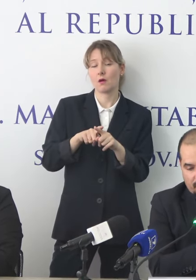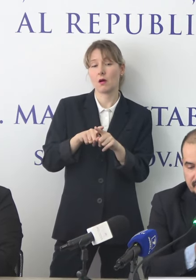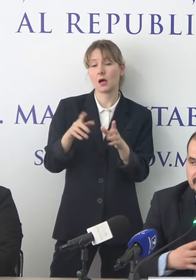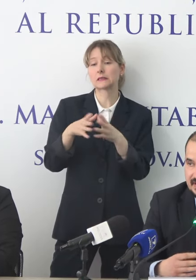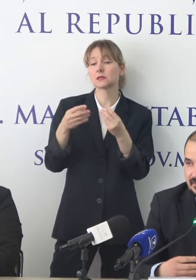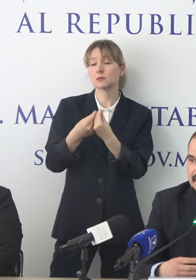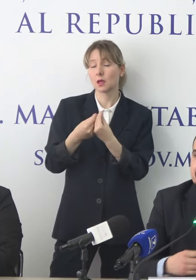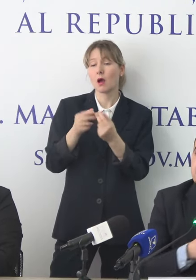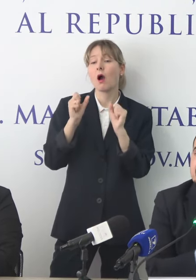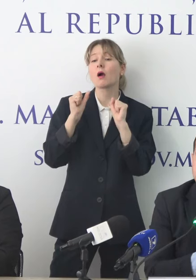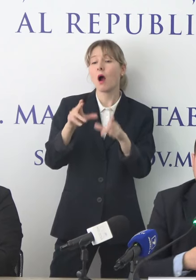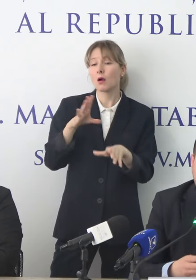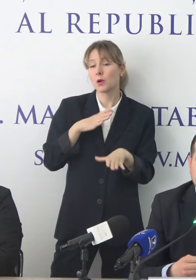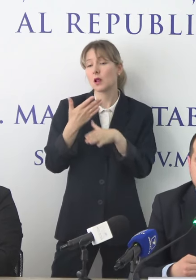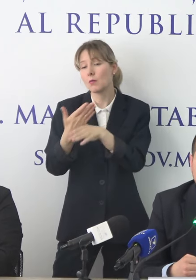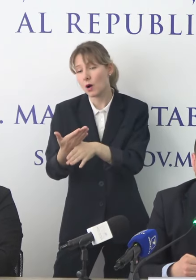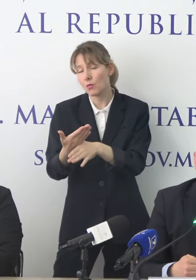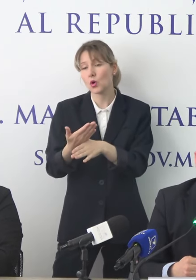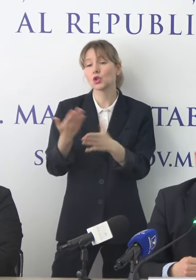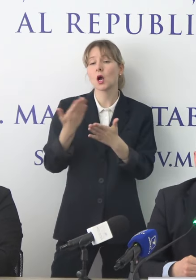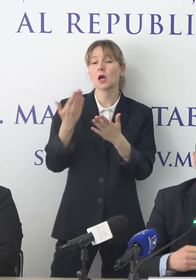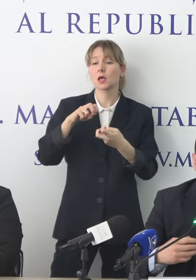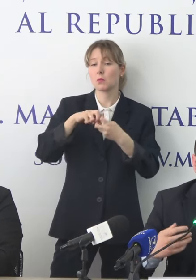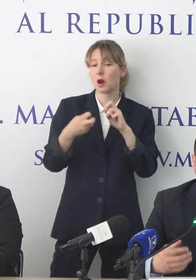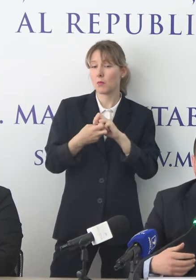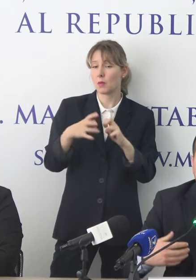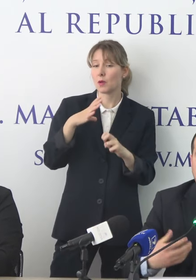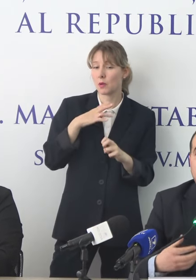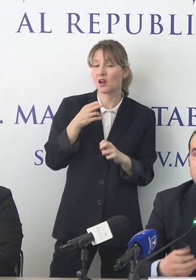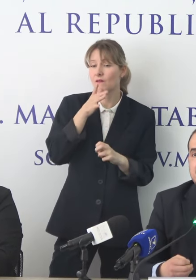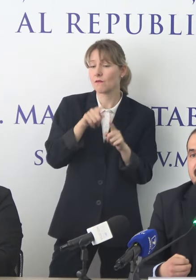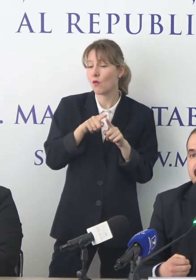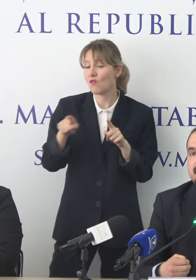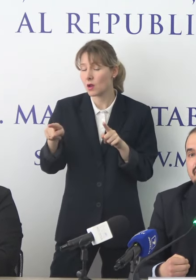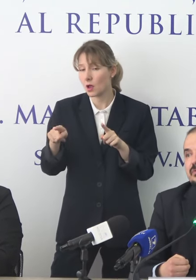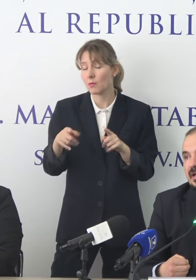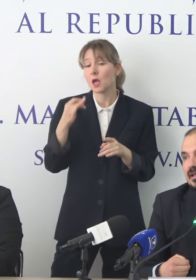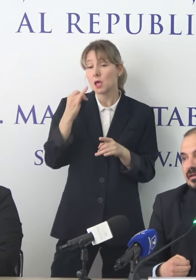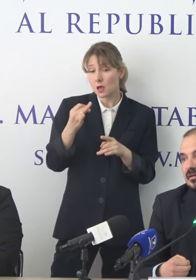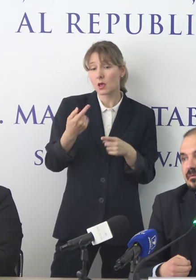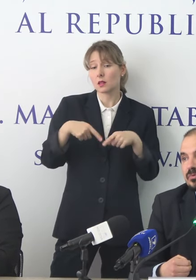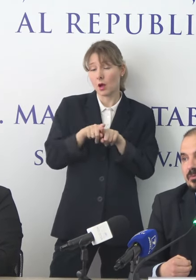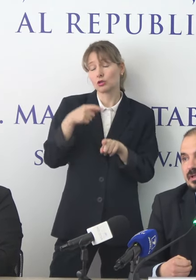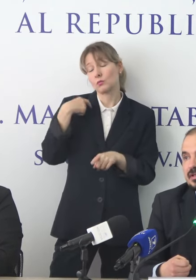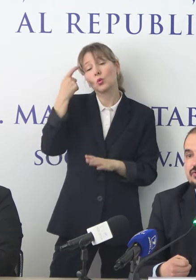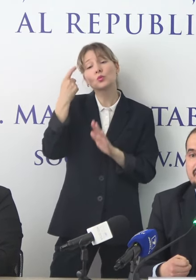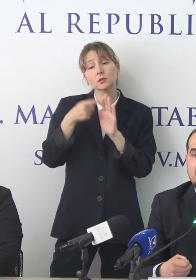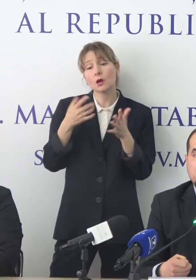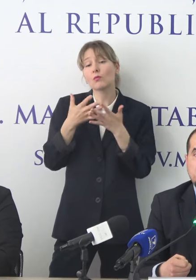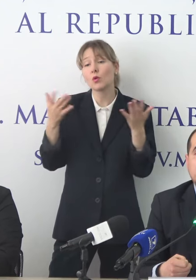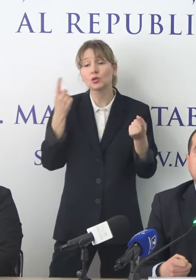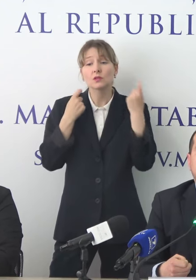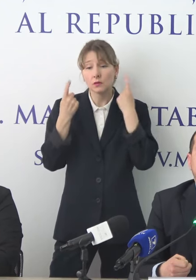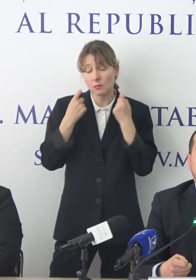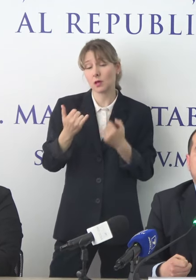în procesul de intervenție, care este impactul și cu siguranță vom putea să învățăm mult mai multe. Deci noi